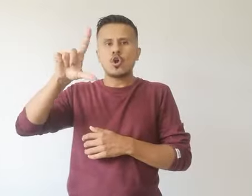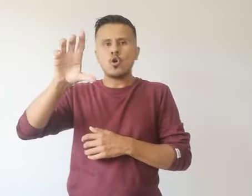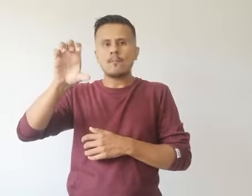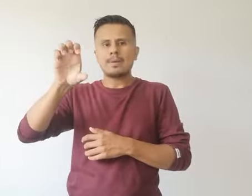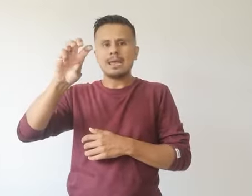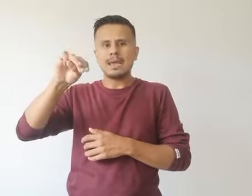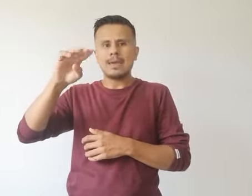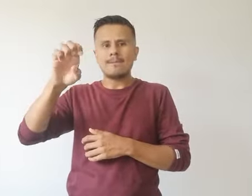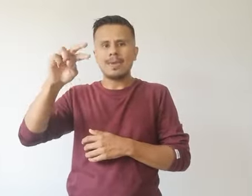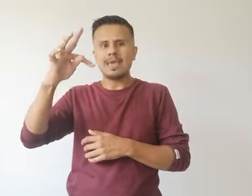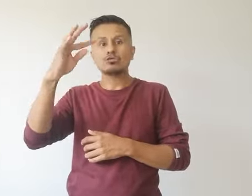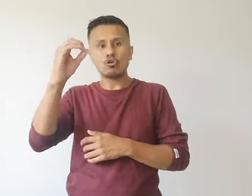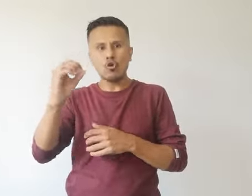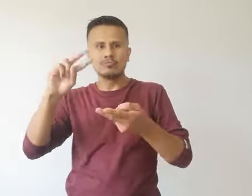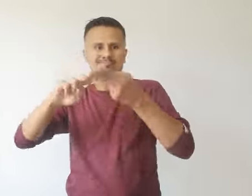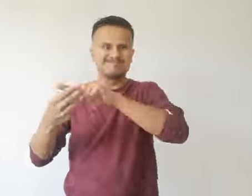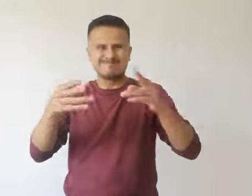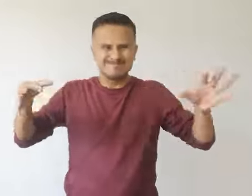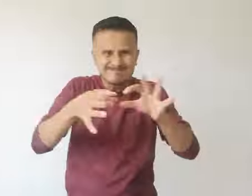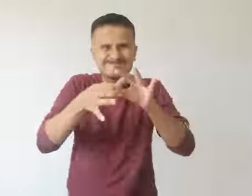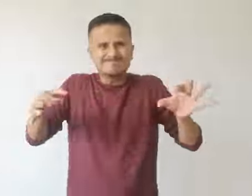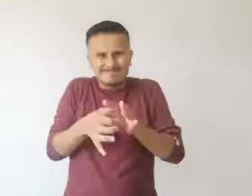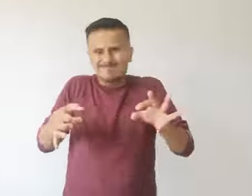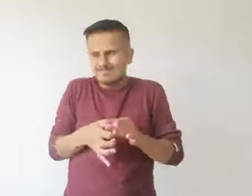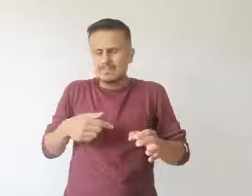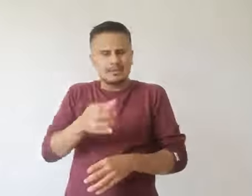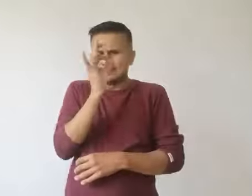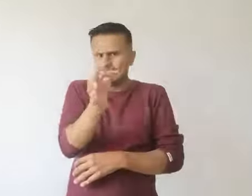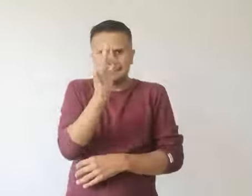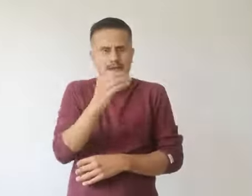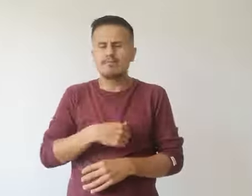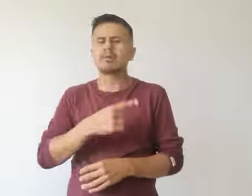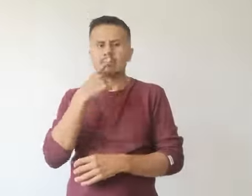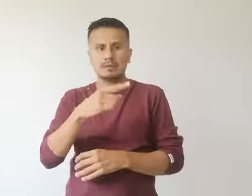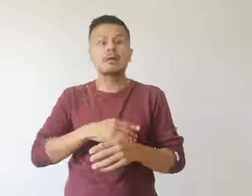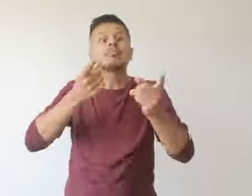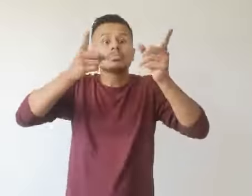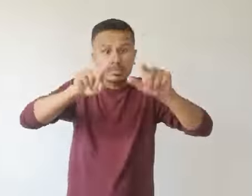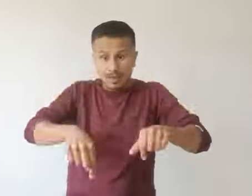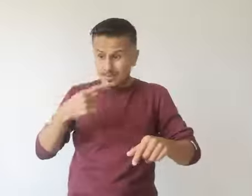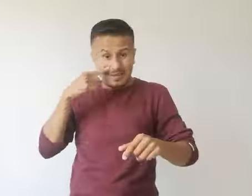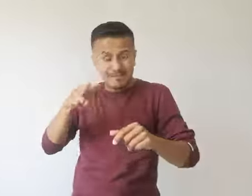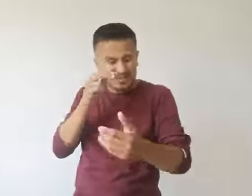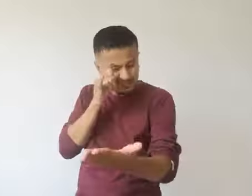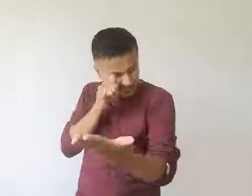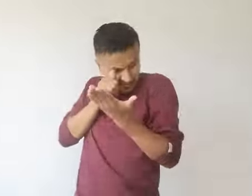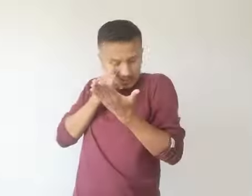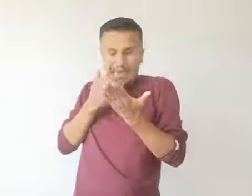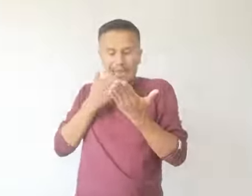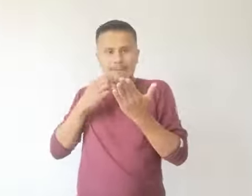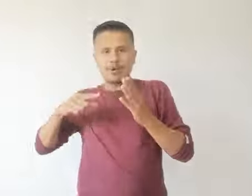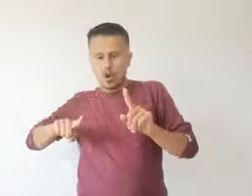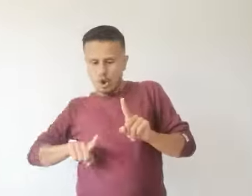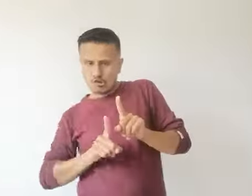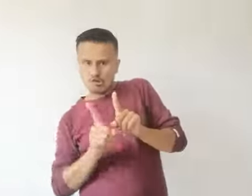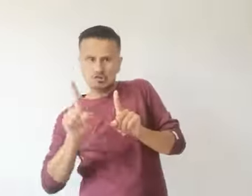hebras se mantiene constante. ¿Viste que las marcas de la cristalografía eran simétricas? Si en una hebra hay una purina, en la otra